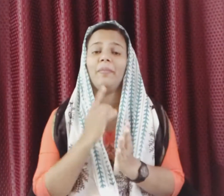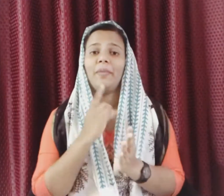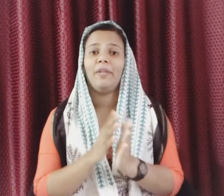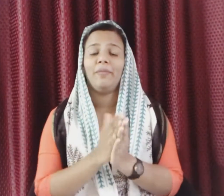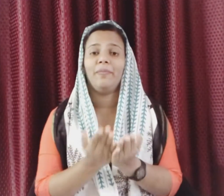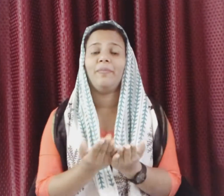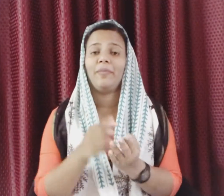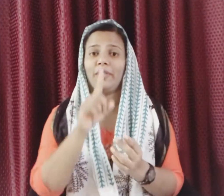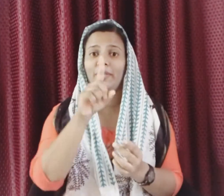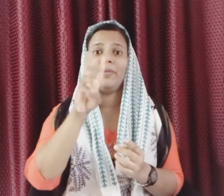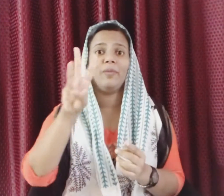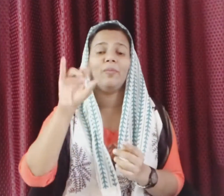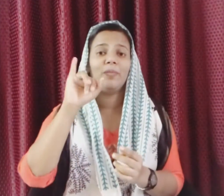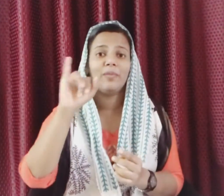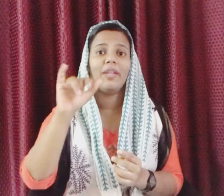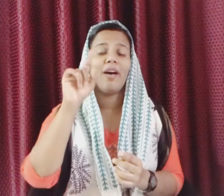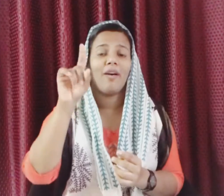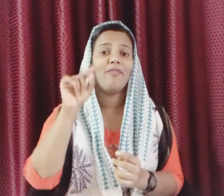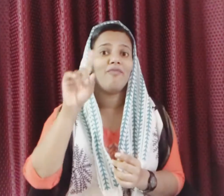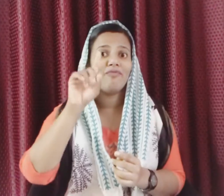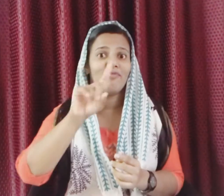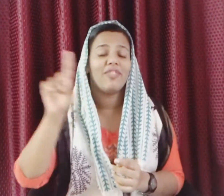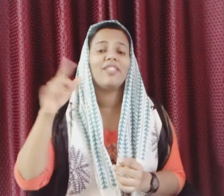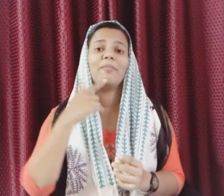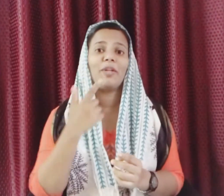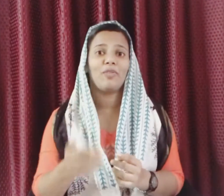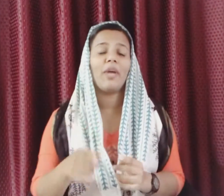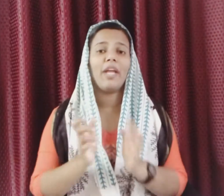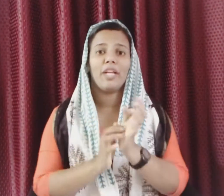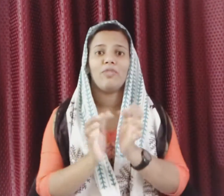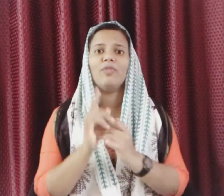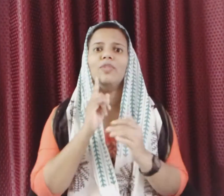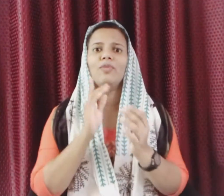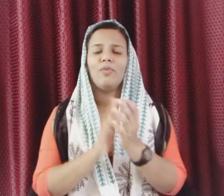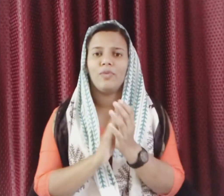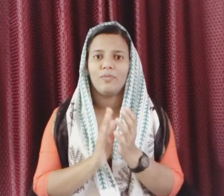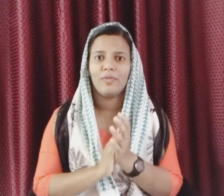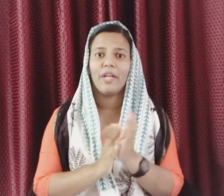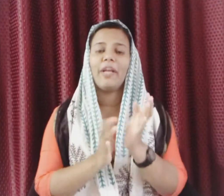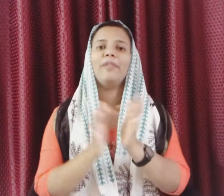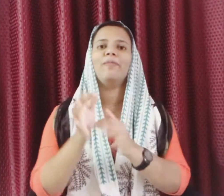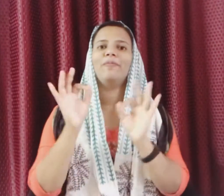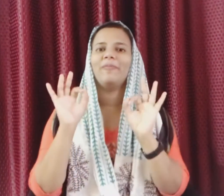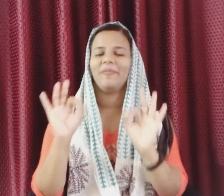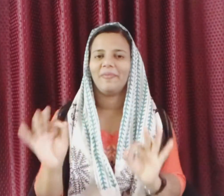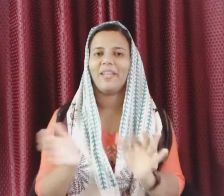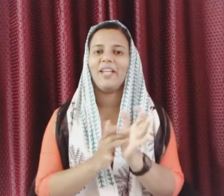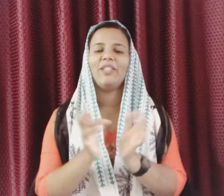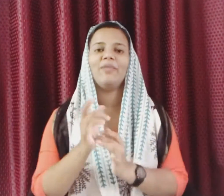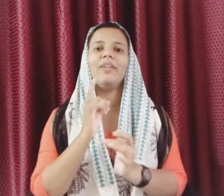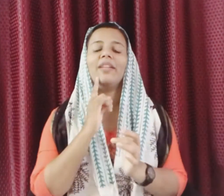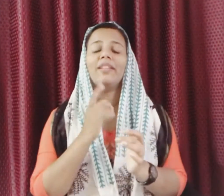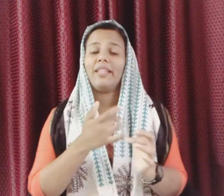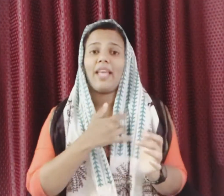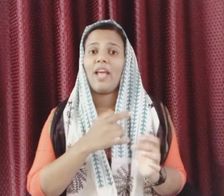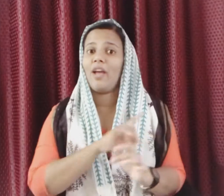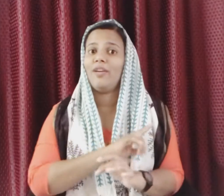ആമേൻ. സങ്കീർത്തനം 136 ആരംഭവാക്യങ്ങൾ ഇങ്ങനെ പറഞ്ഞു. യഹോവയ്ക്ക് സ്തോത്രം ചെയ്യുവീൻ, അവൻ നല്ലവനല്ലോ, അവൻ്റെ ദയ